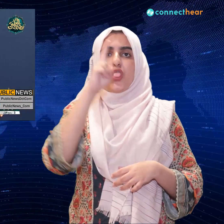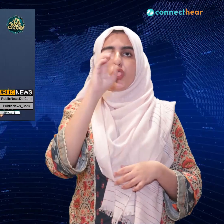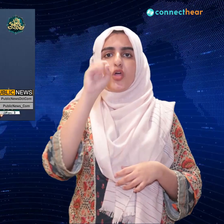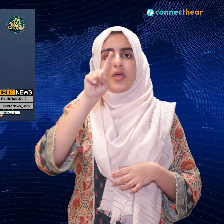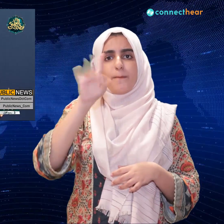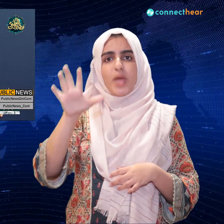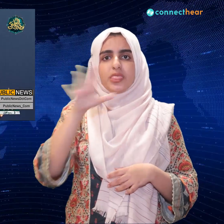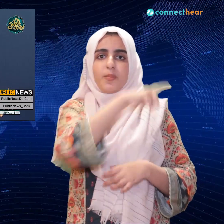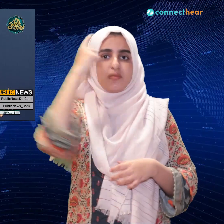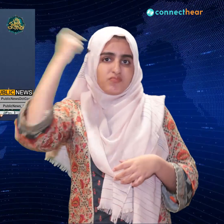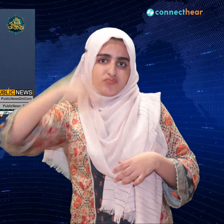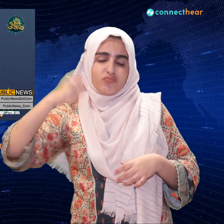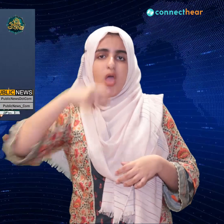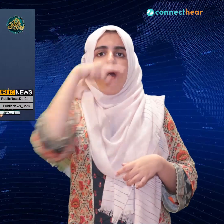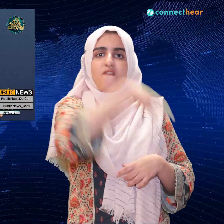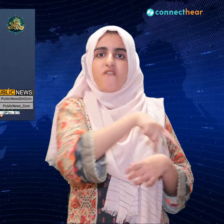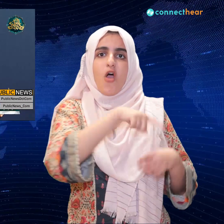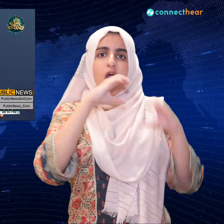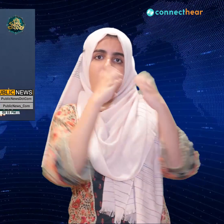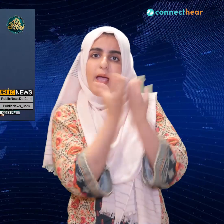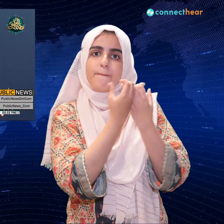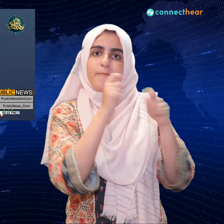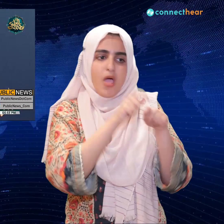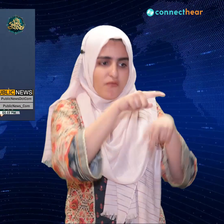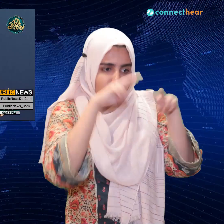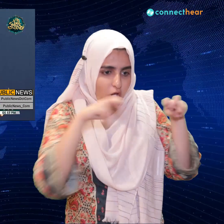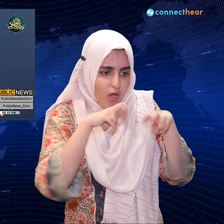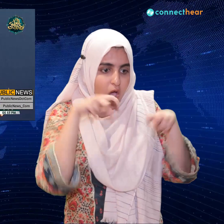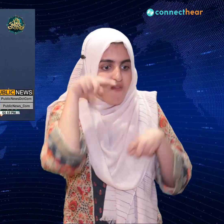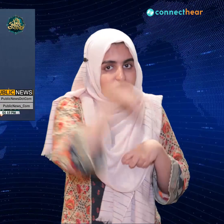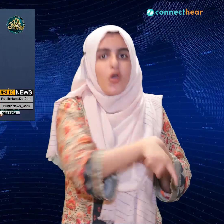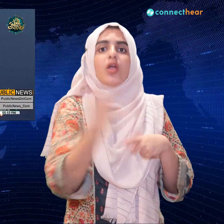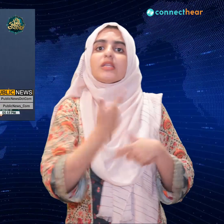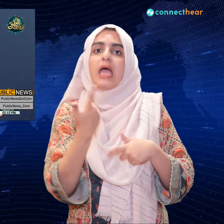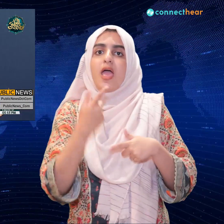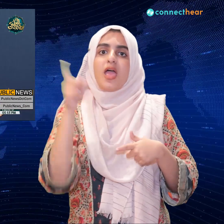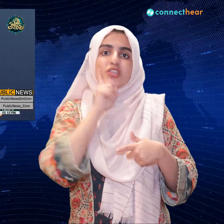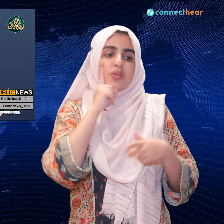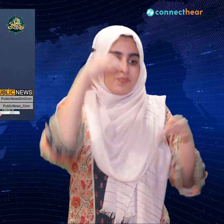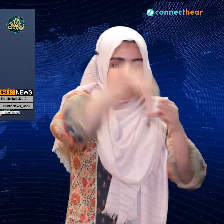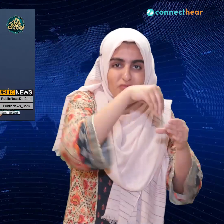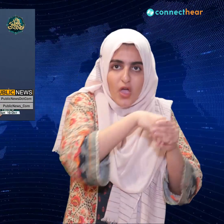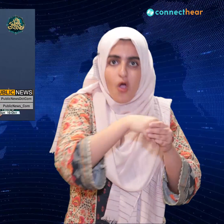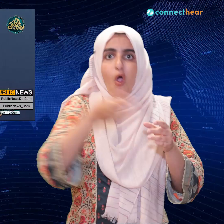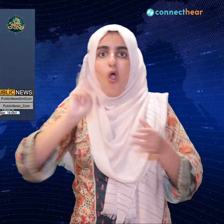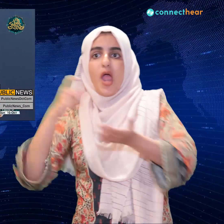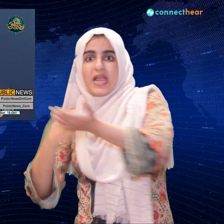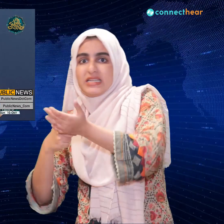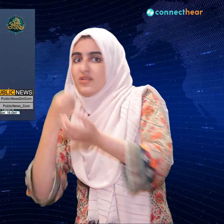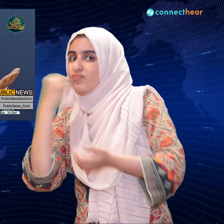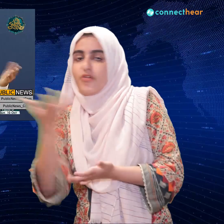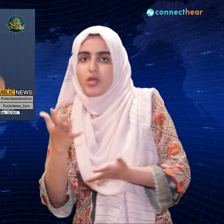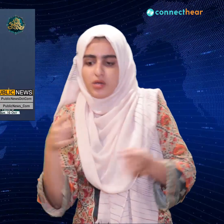2015 میں سپریم کورٹ نے، تو اس کے اندر یہی چیز سامنے آئی تھی. اس کو ختم کرنے کے لیے ہم نے ای وی ایم مشینز لے آئے، ٹیکنالوجی